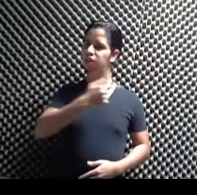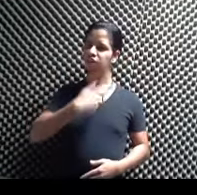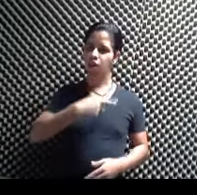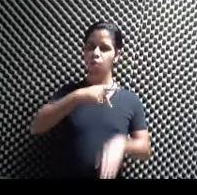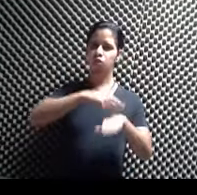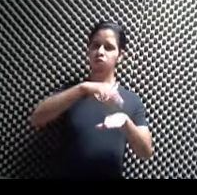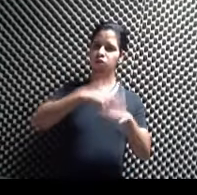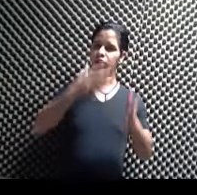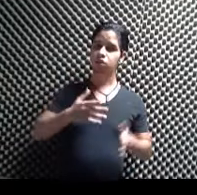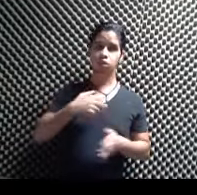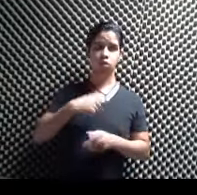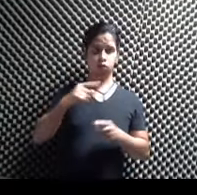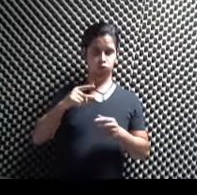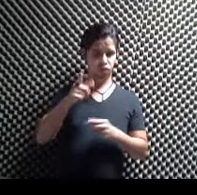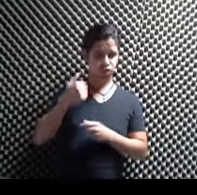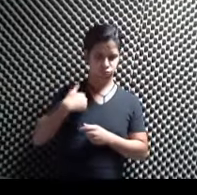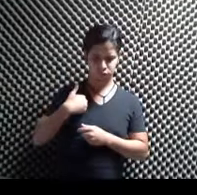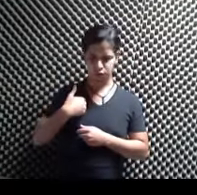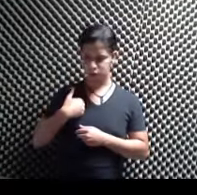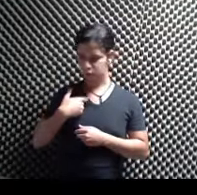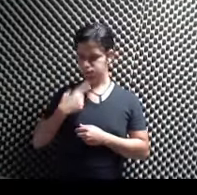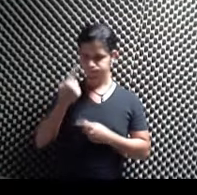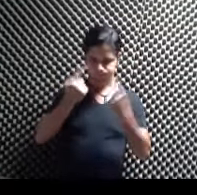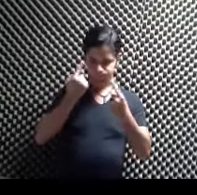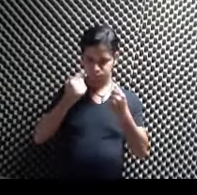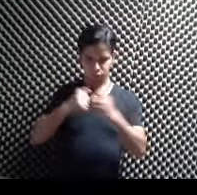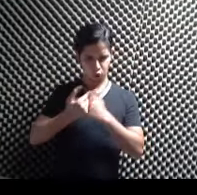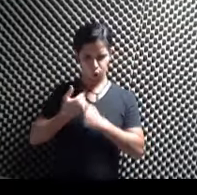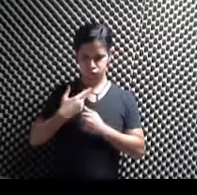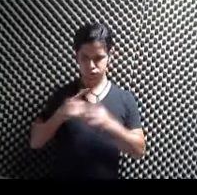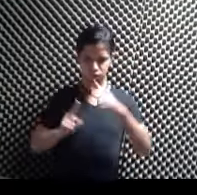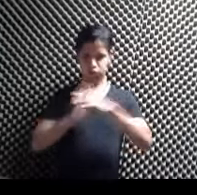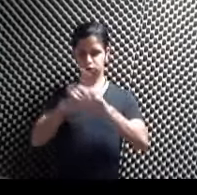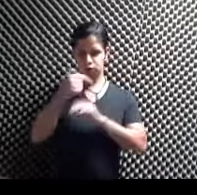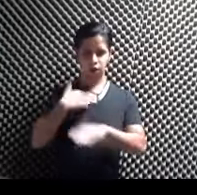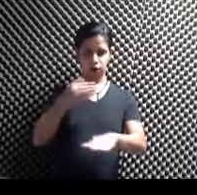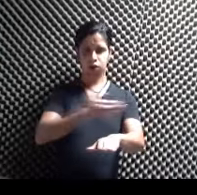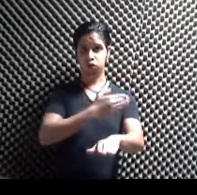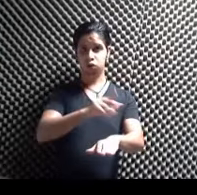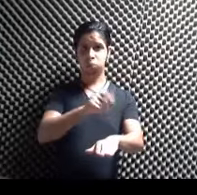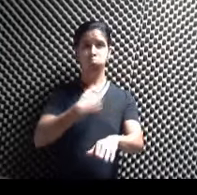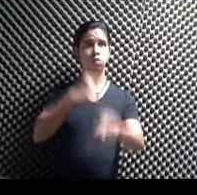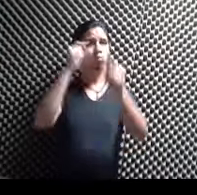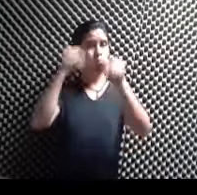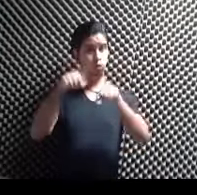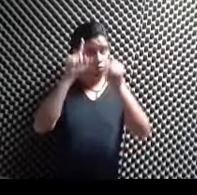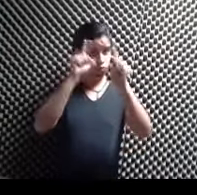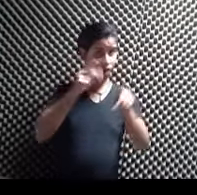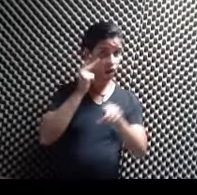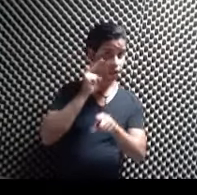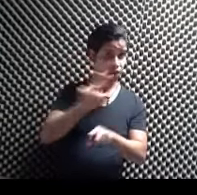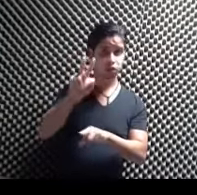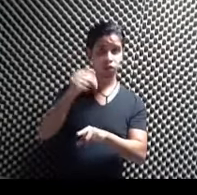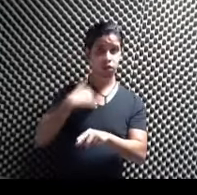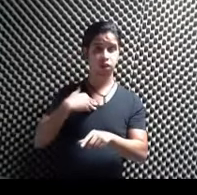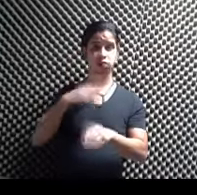causa curiosidad cómo surgieron esas canciones, exacto, no se lo imaginen, lo va a ver. Exacto. Y lo voy a escuchar. Centro de Bellas Artes. ¿Y después de